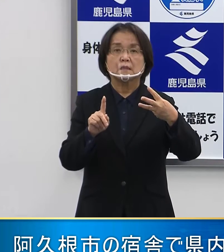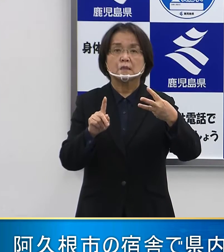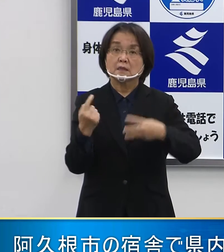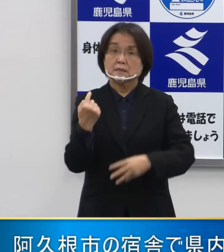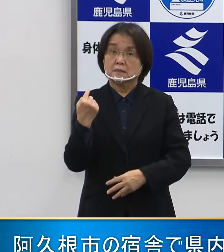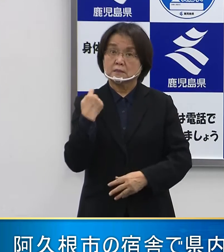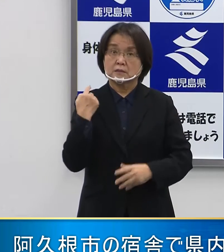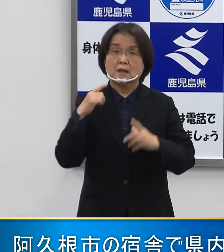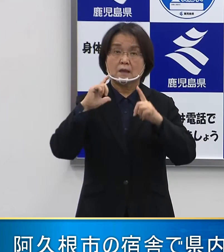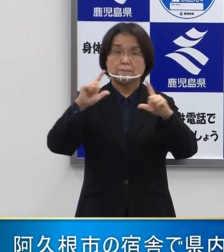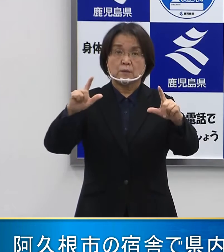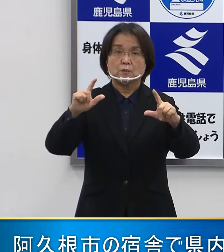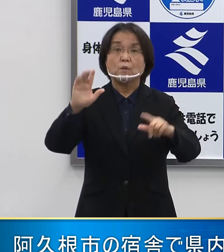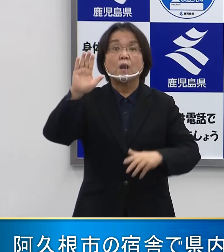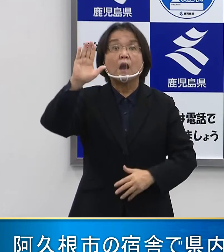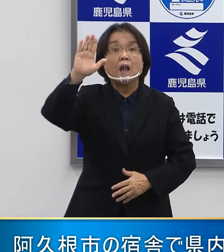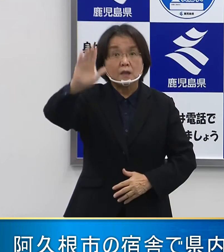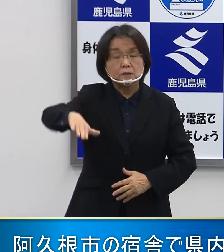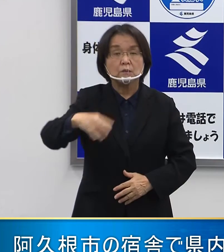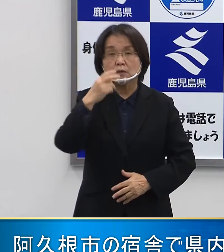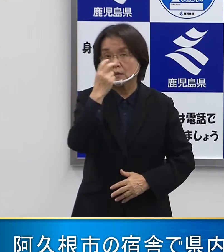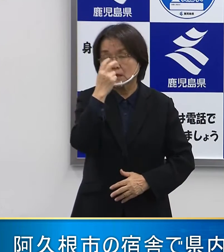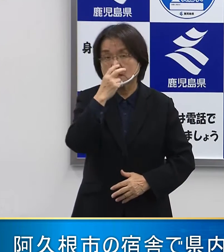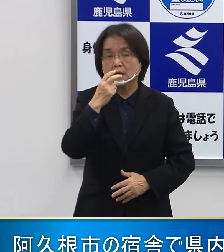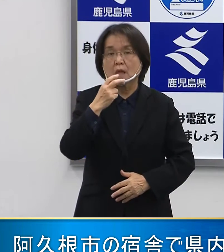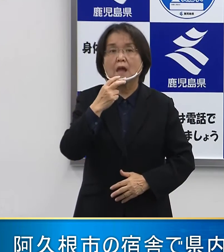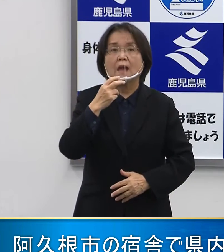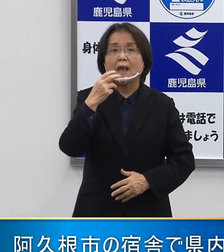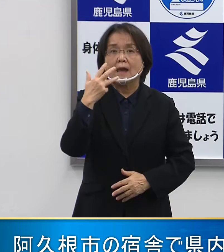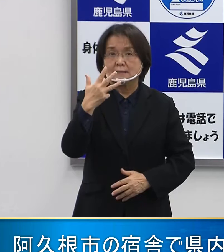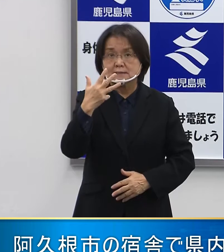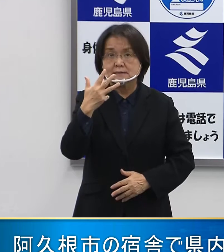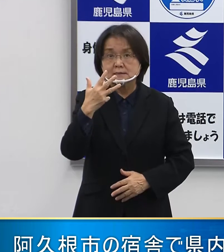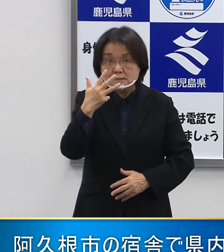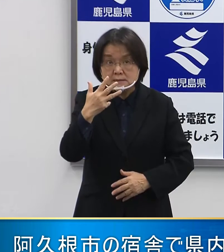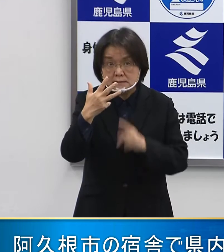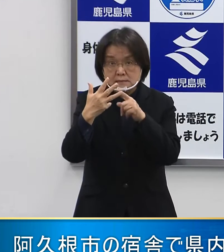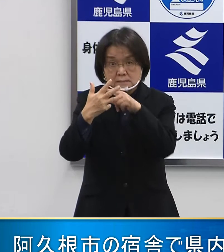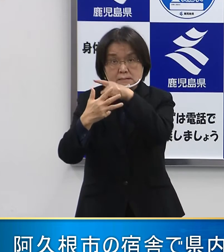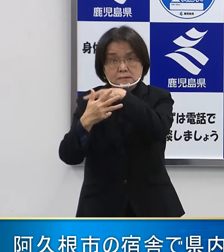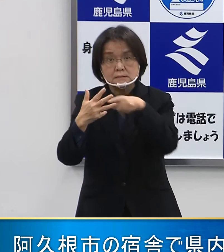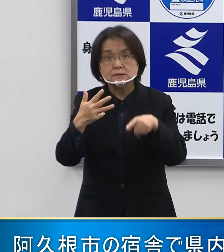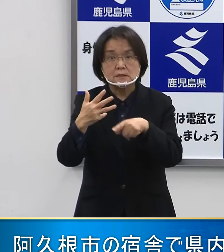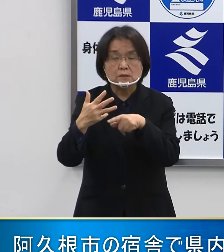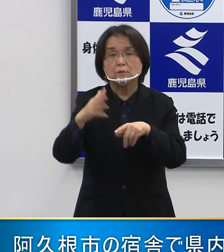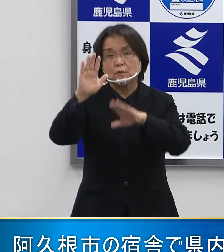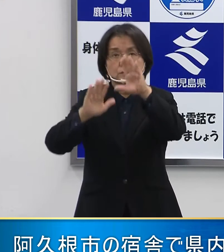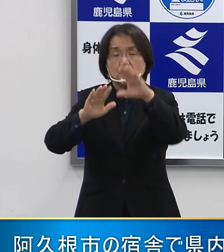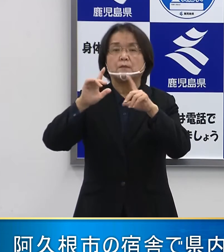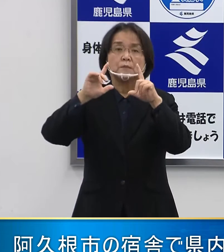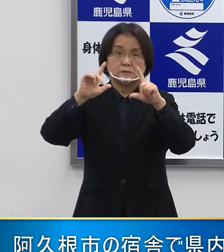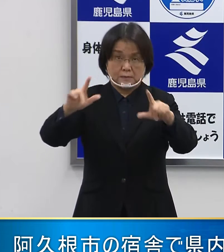昨日発表後に確認されましたハきれいの方の概況についてでございます